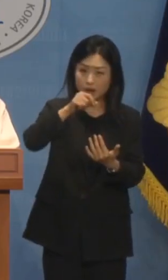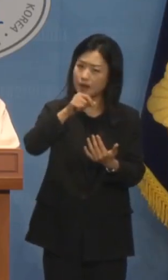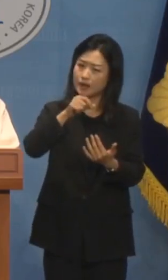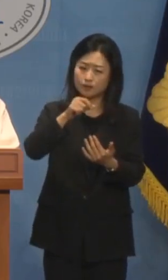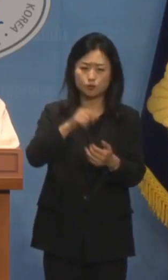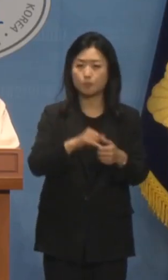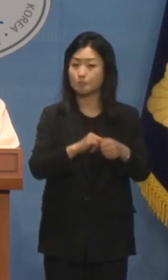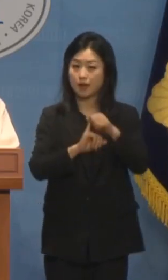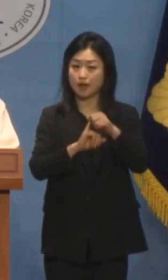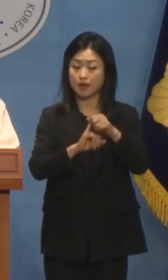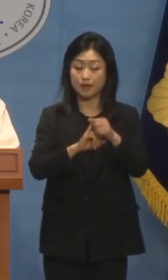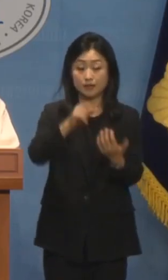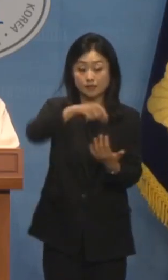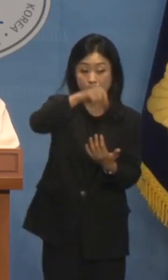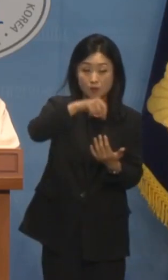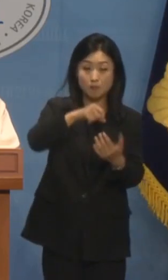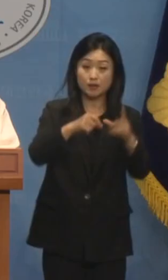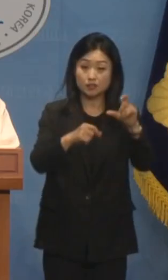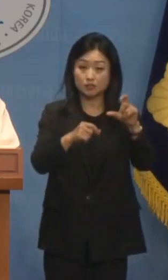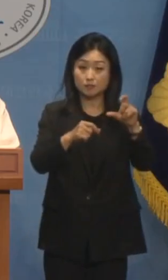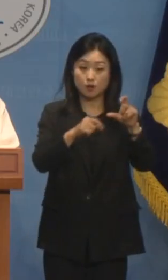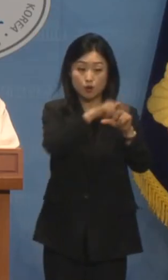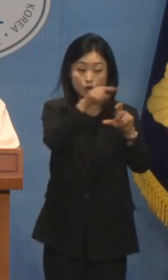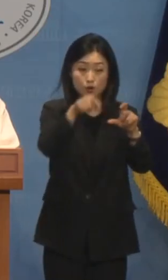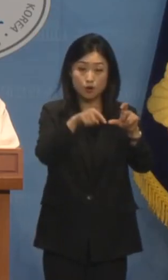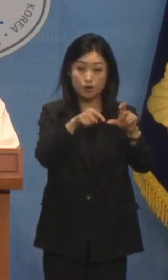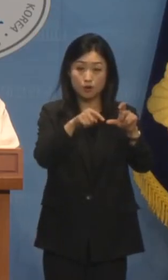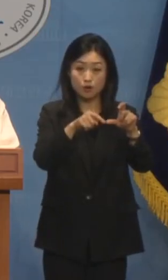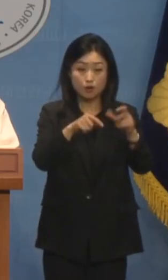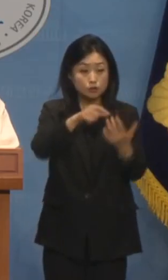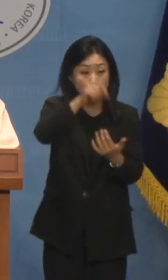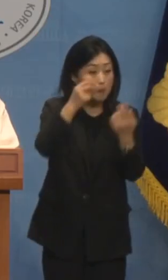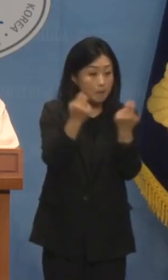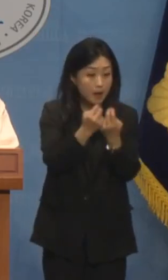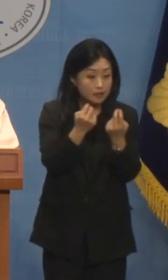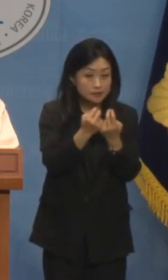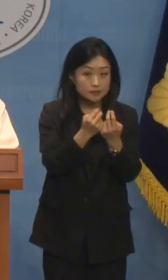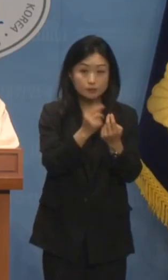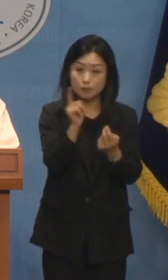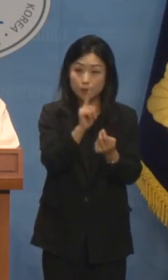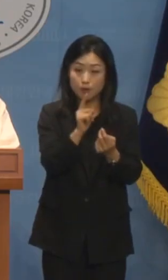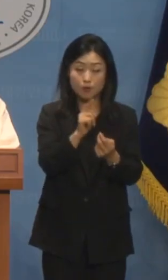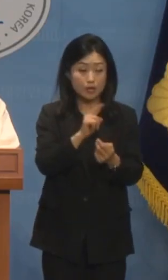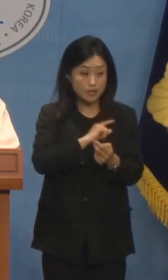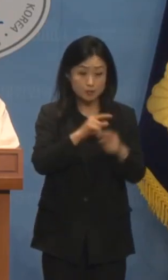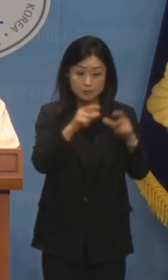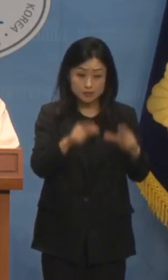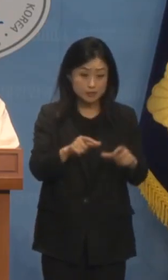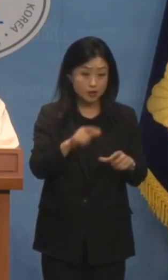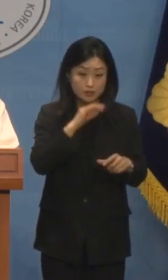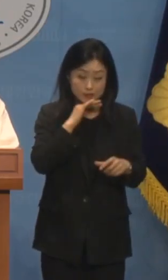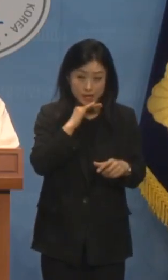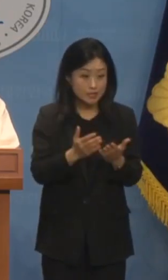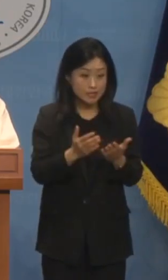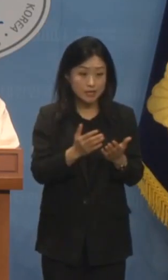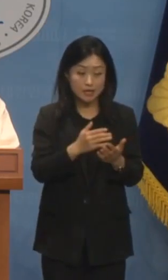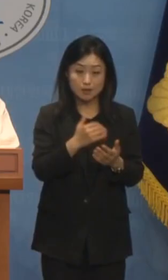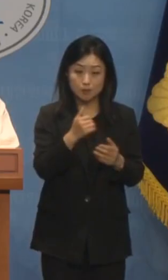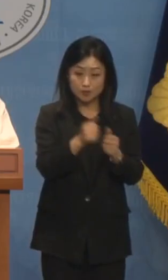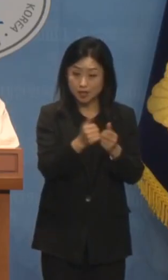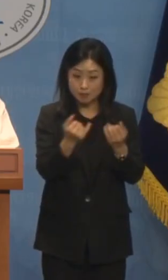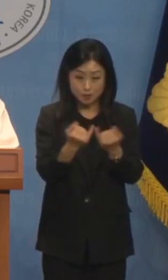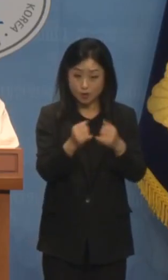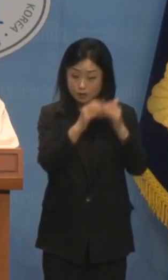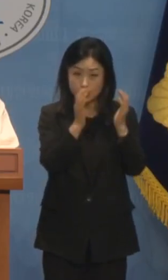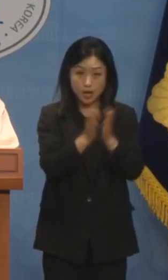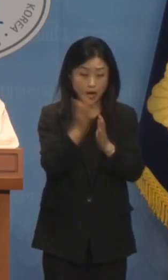못했다. 선발된 15명도 어떤 방식으로 선발했는지 이름도 지역도 직업도 나이도 소천할 수